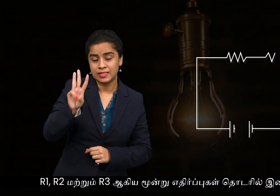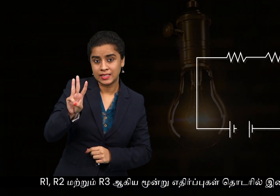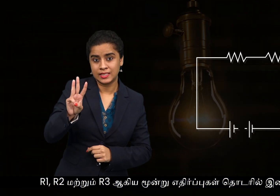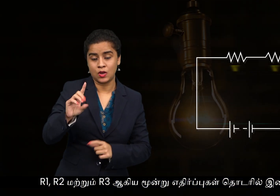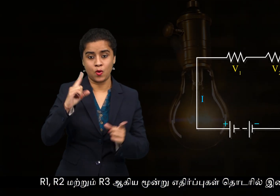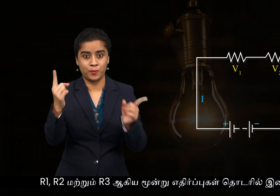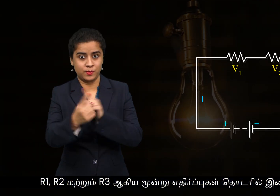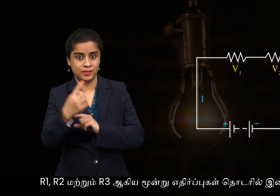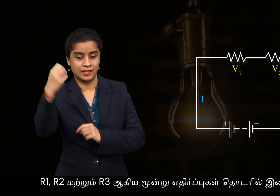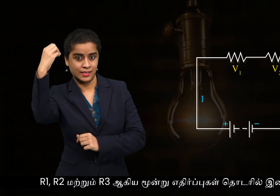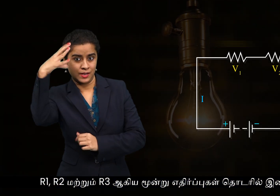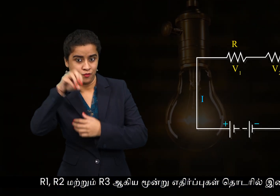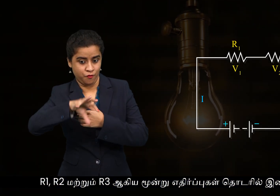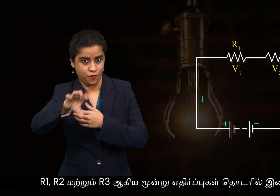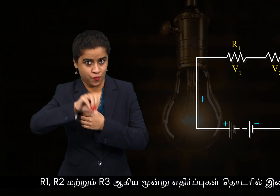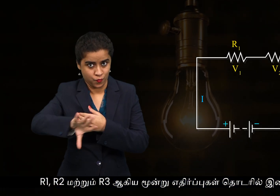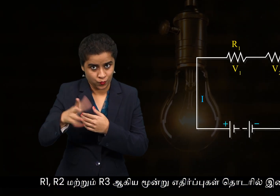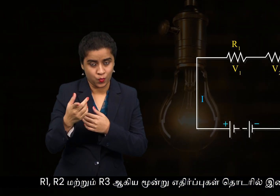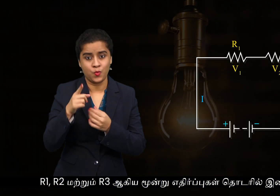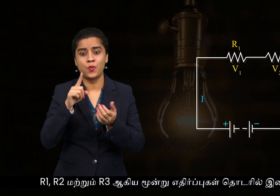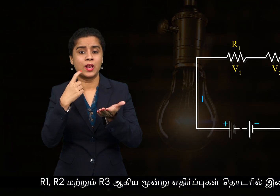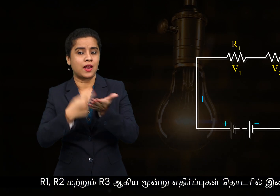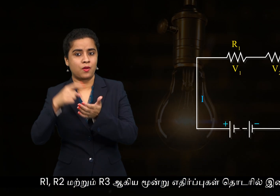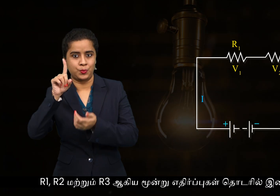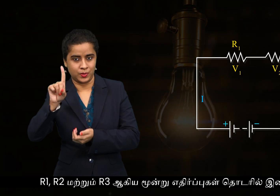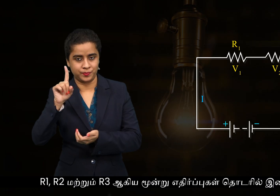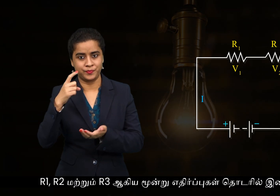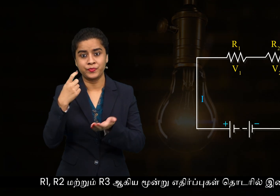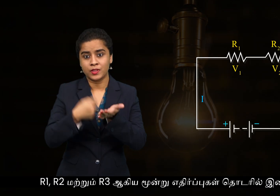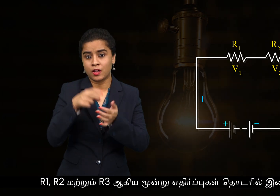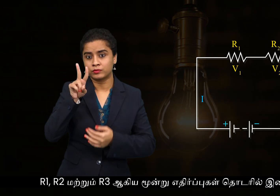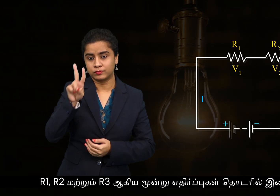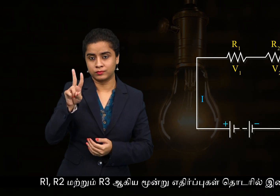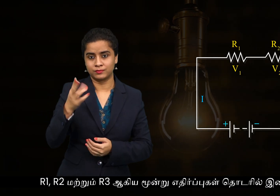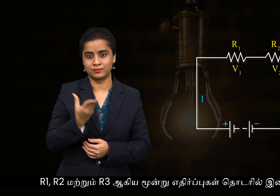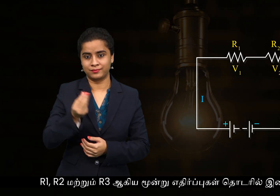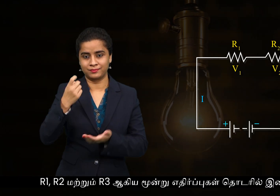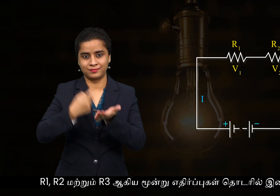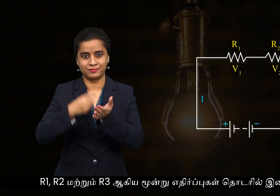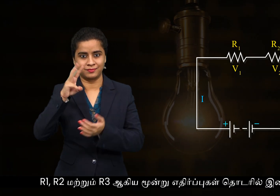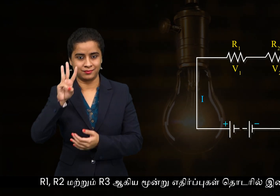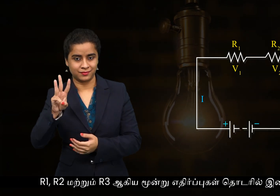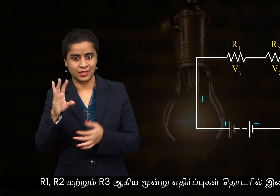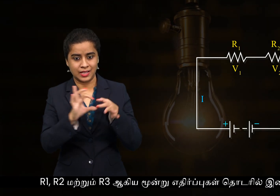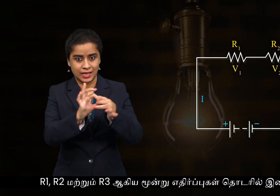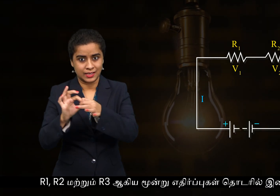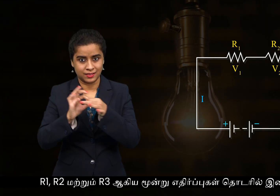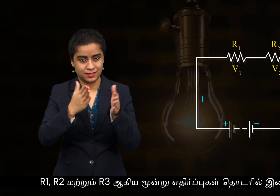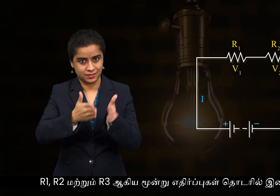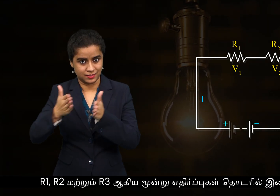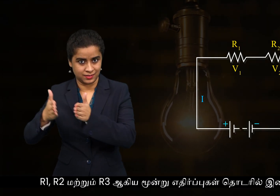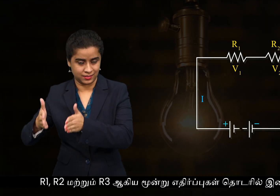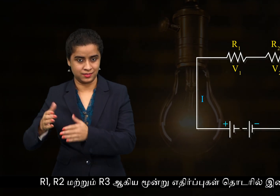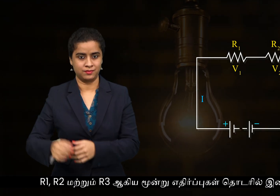R1, R2 மற்றும் R3 ஆகிய 3 மின்தடைகள் தொடரில் இணைக்கப்படும்.